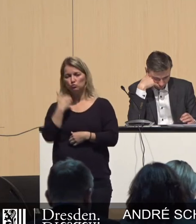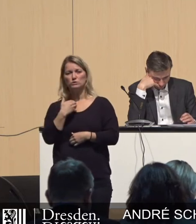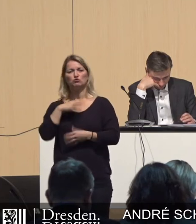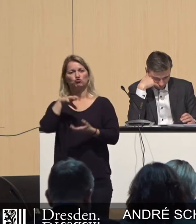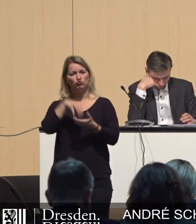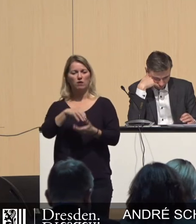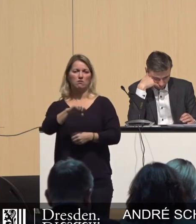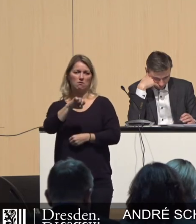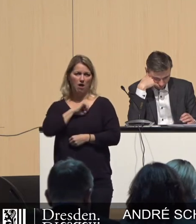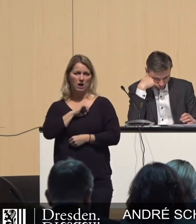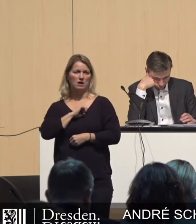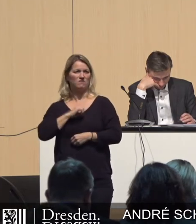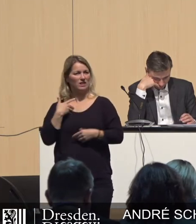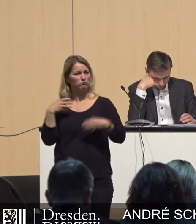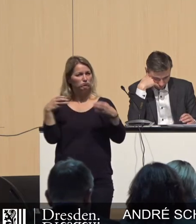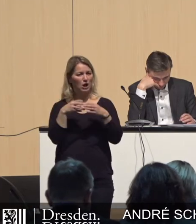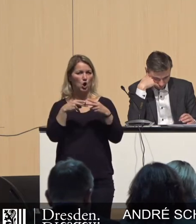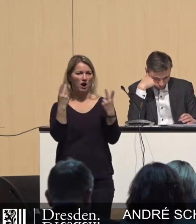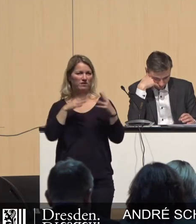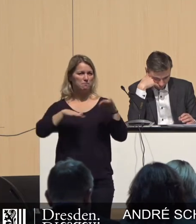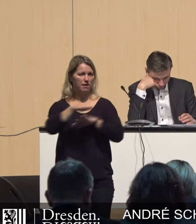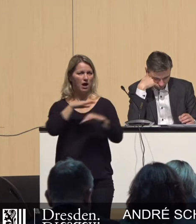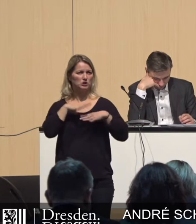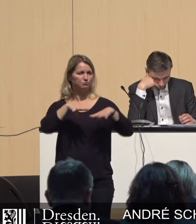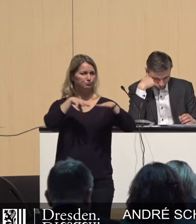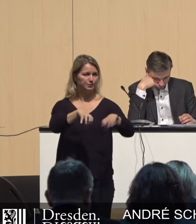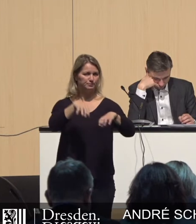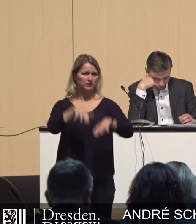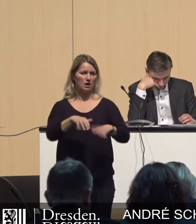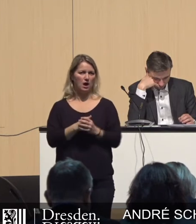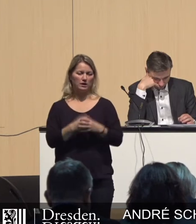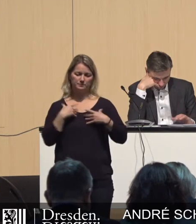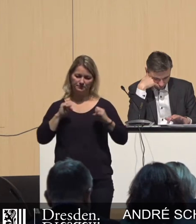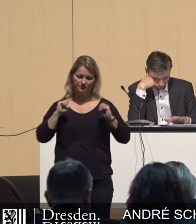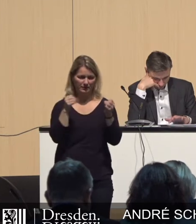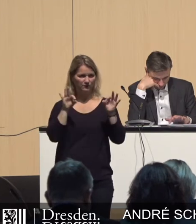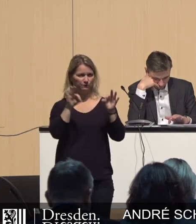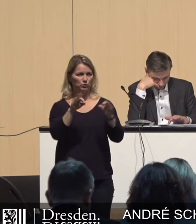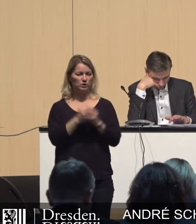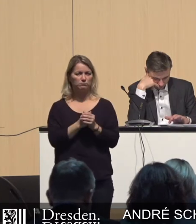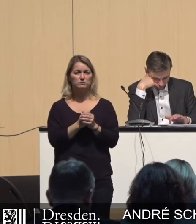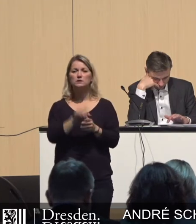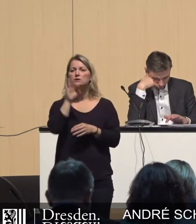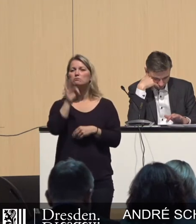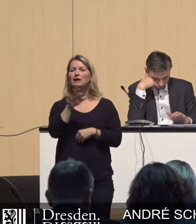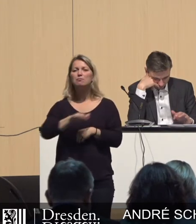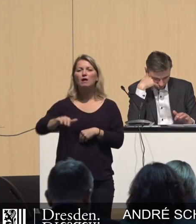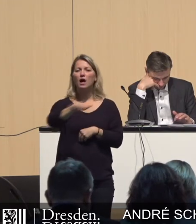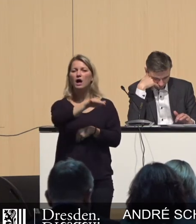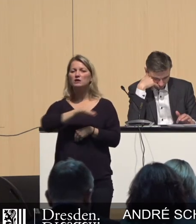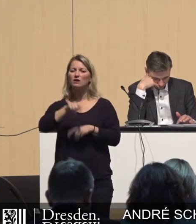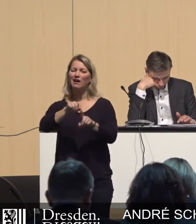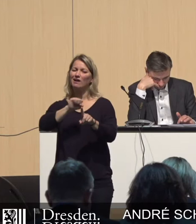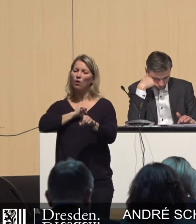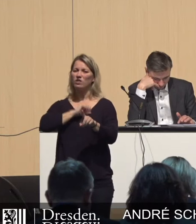des öffentlichen Sektors eingesetzt. Bereiche, die zur öffentlichen Daseinsvorsorge